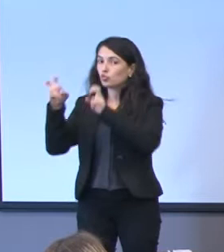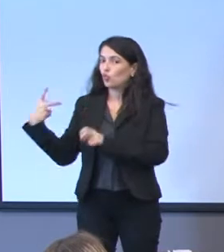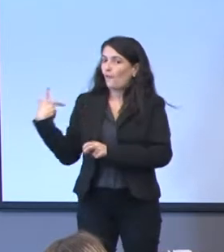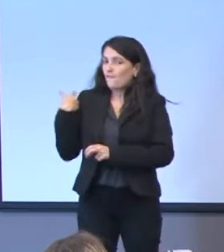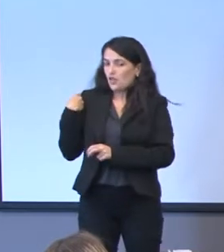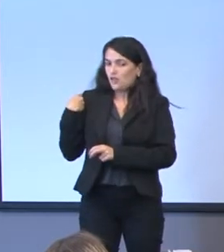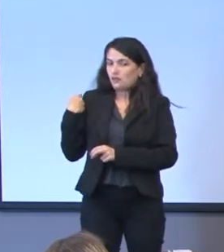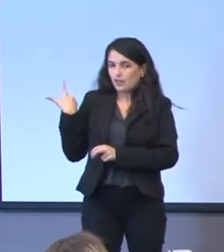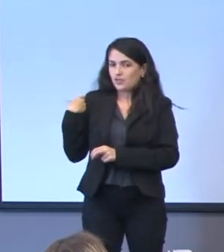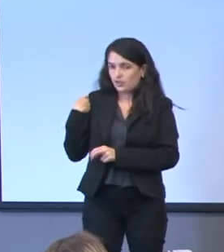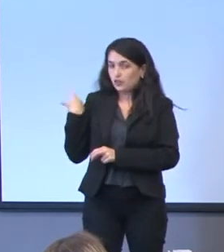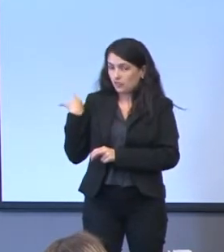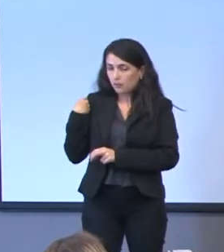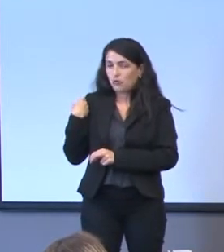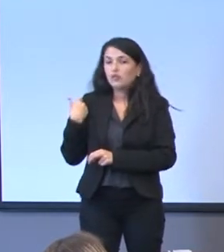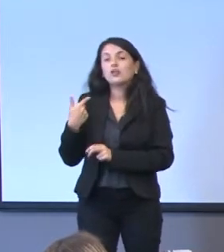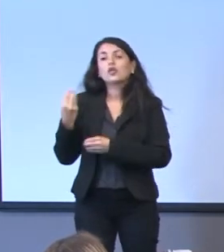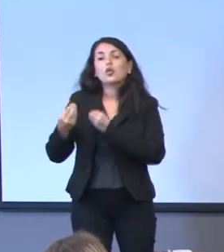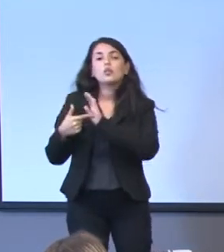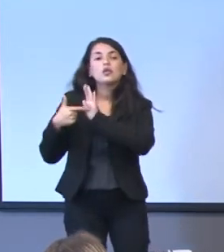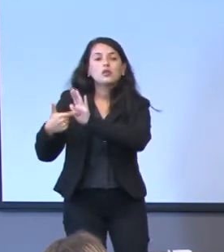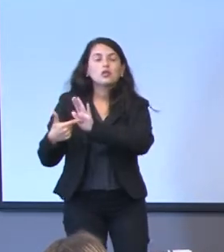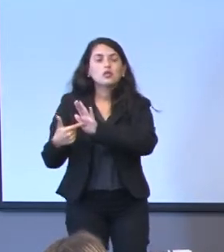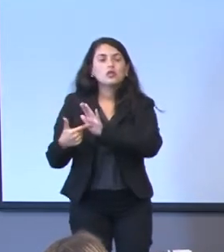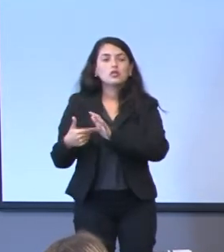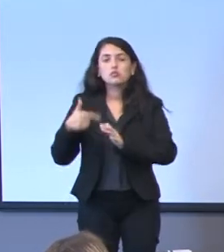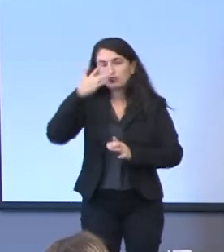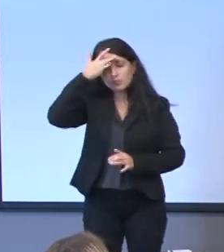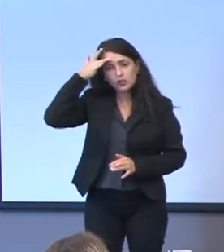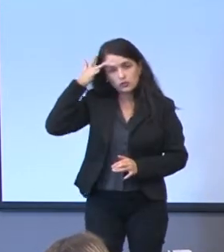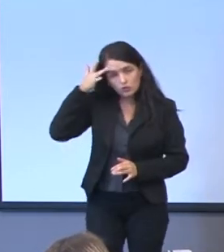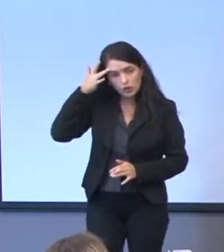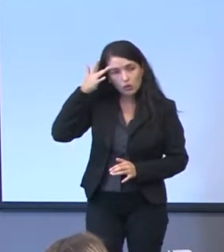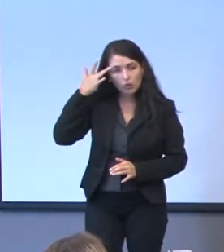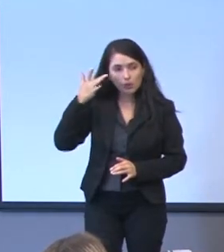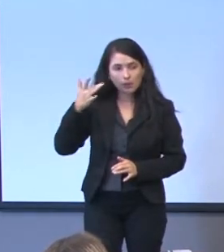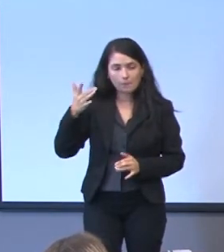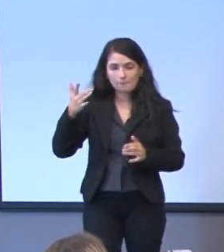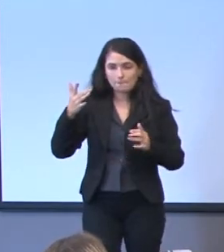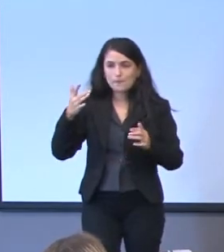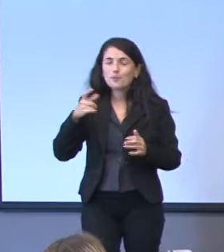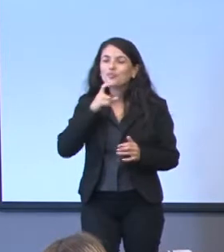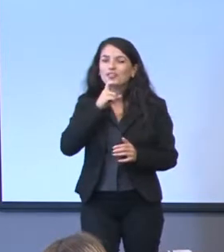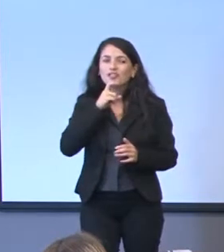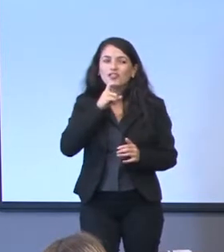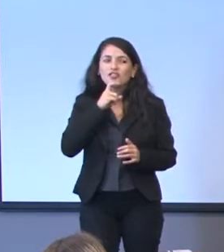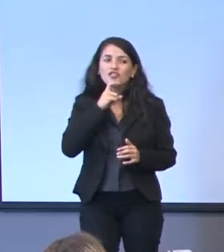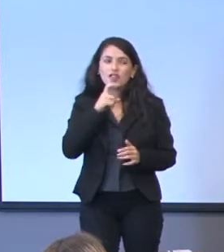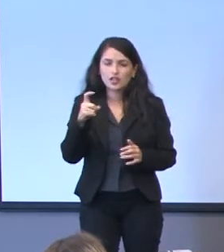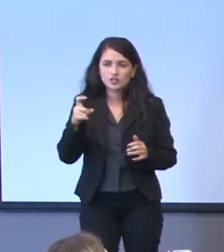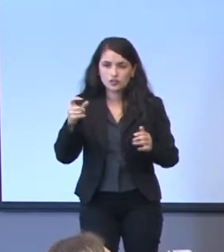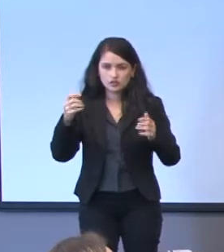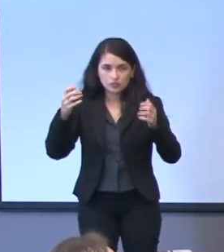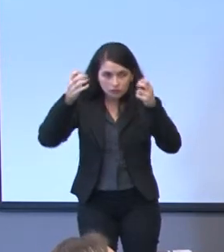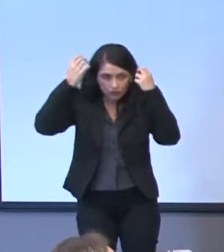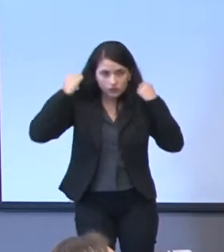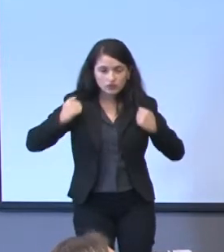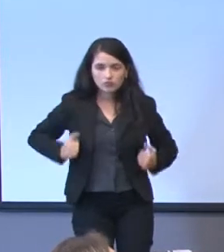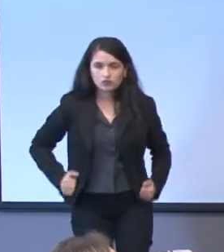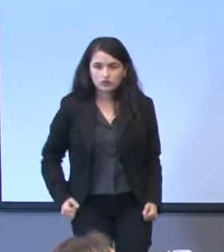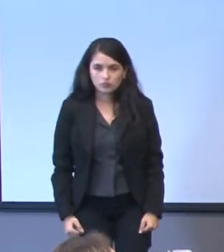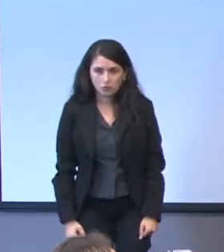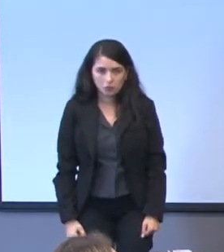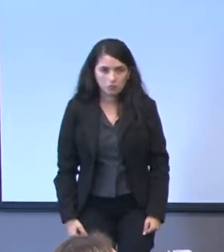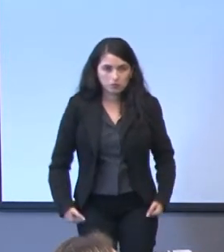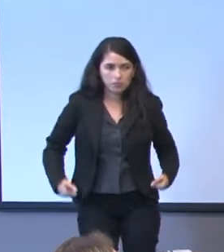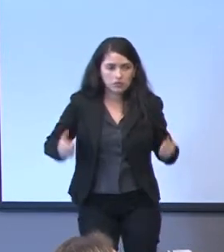a importância da vacina. Eles vestiram uma pessoa com aquela roupa verde, que na hora que eles filmam,